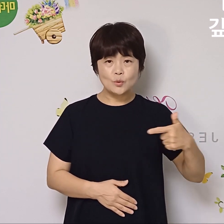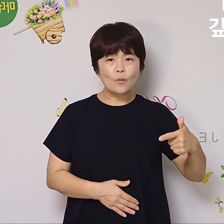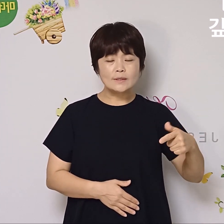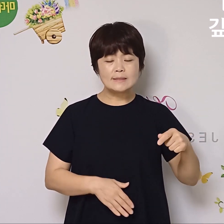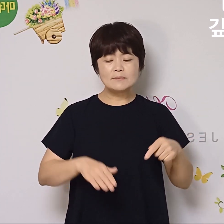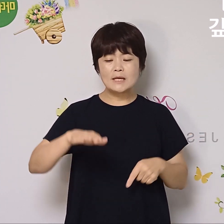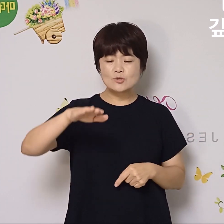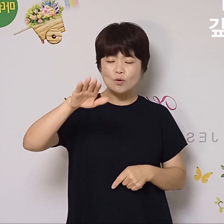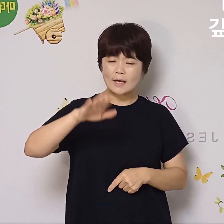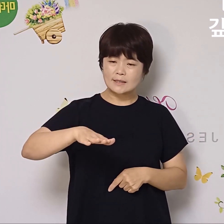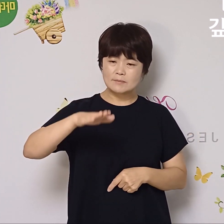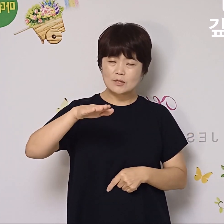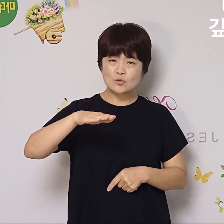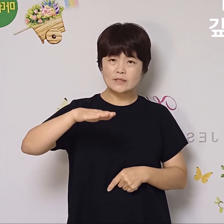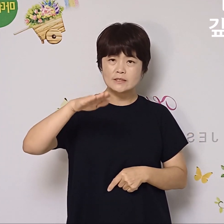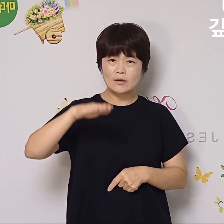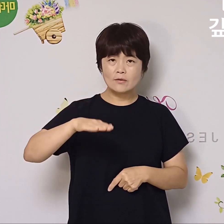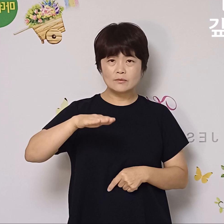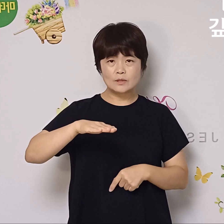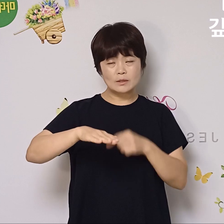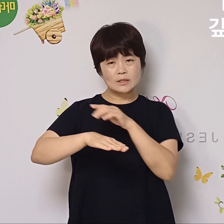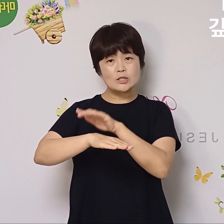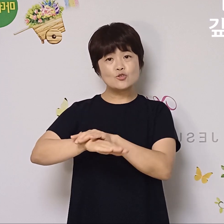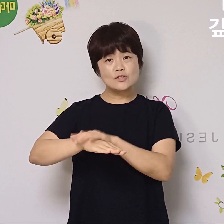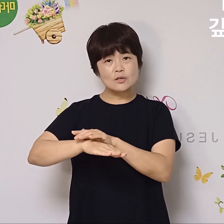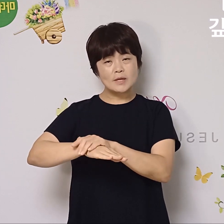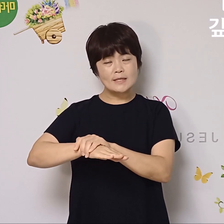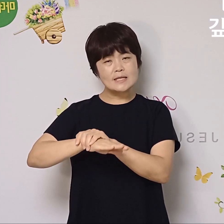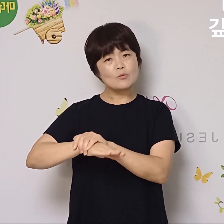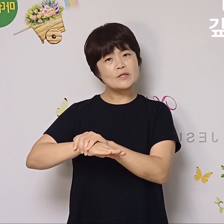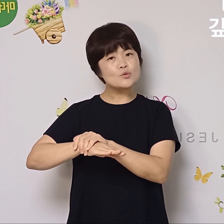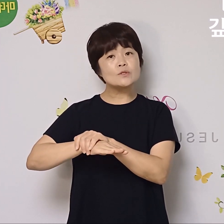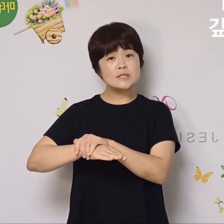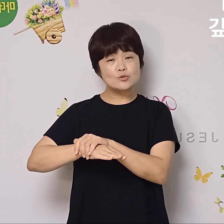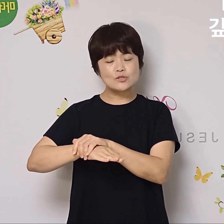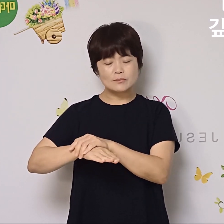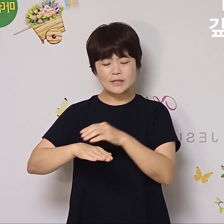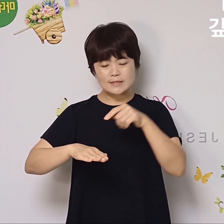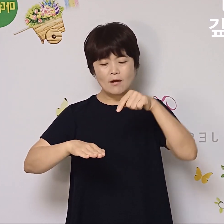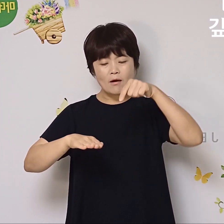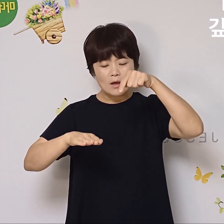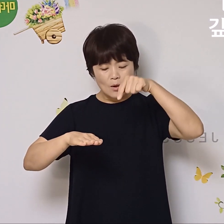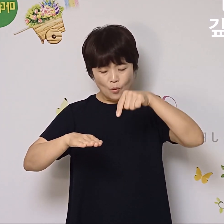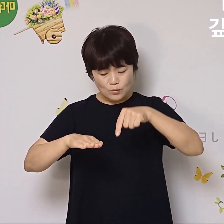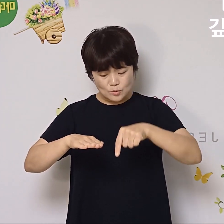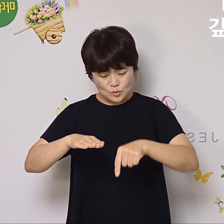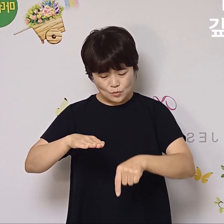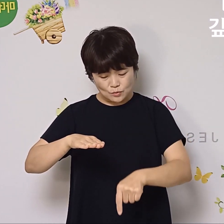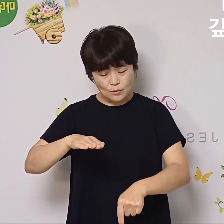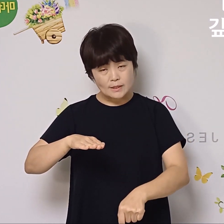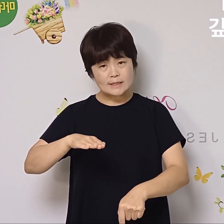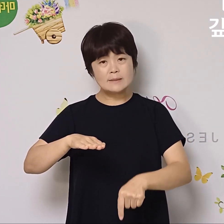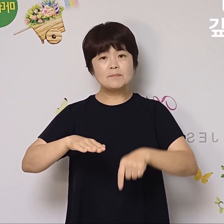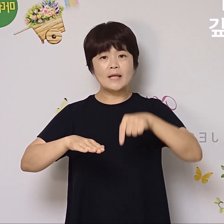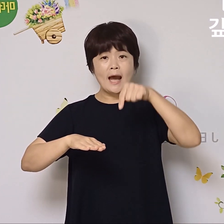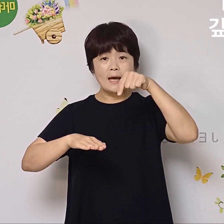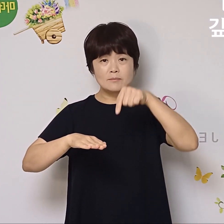너무도 깊다수화는요 이렇게 기준점이 항상 왼손이 기준점이 돼서 오른쪽으로 이렇게 깊다,